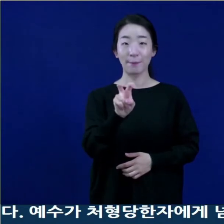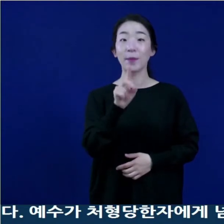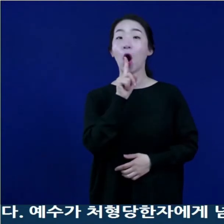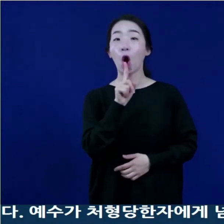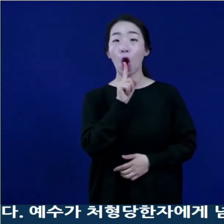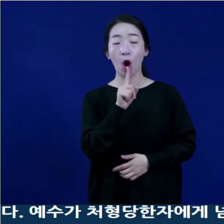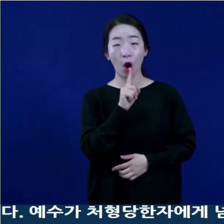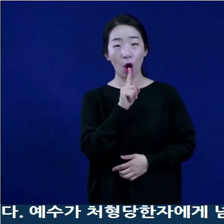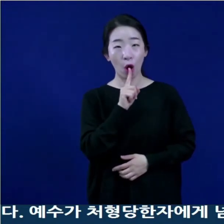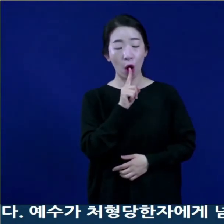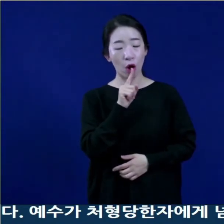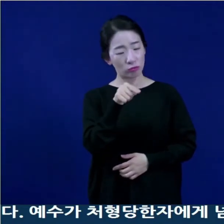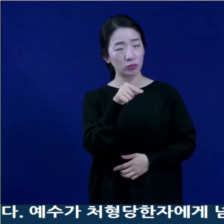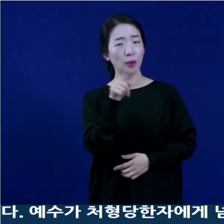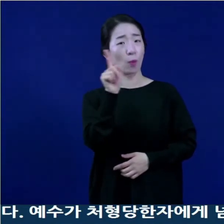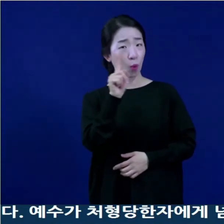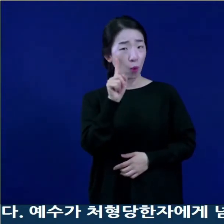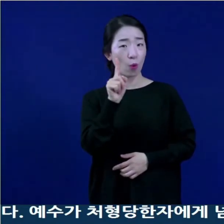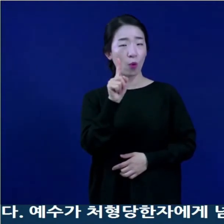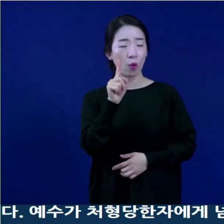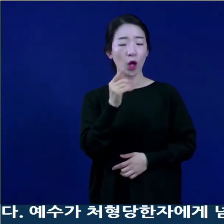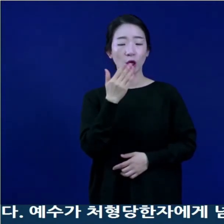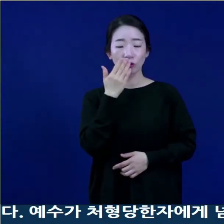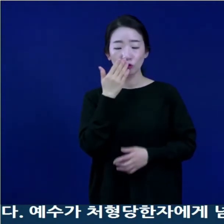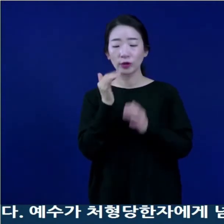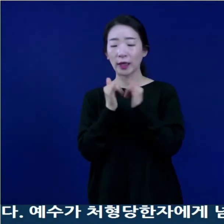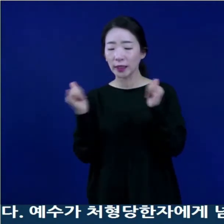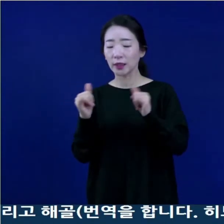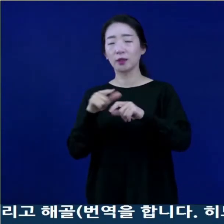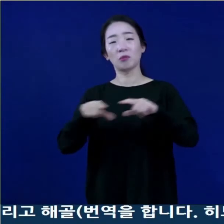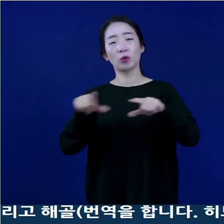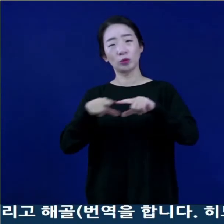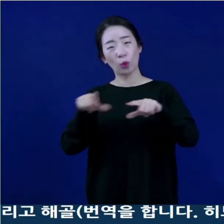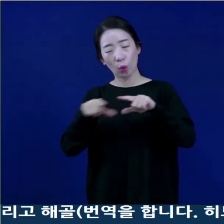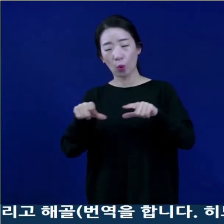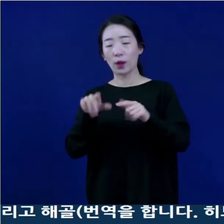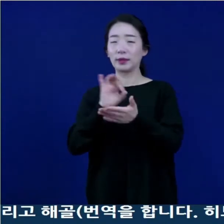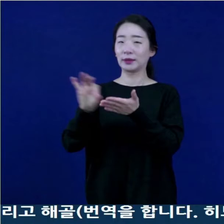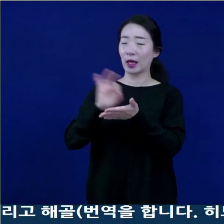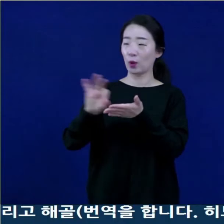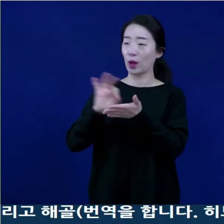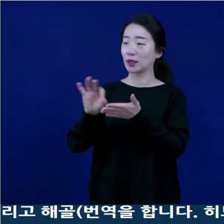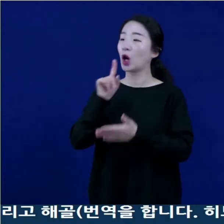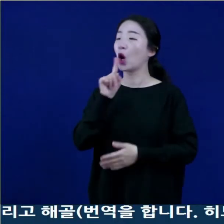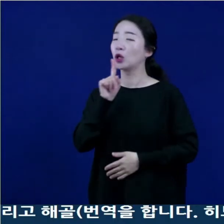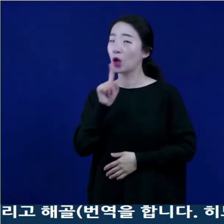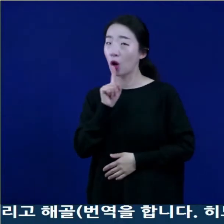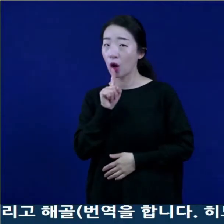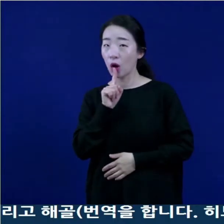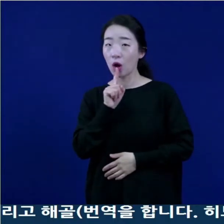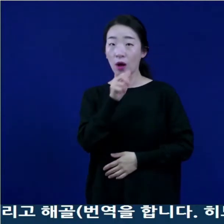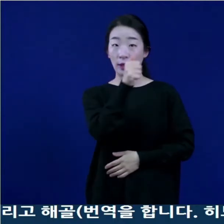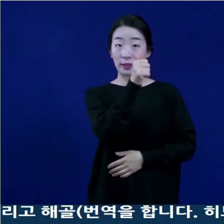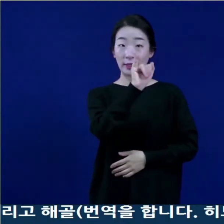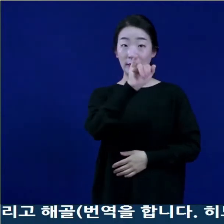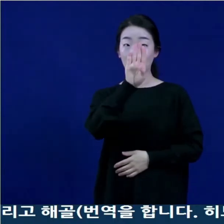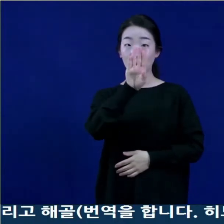언어는 당시의 유대인들이 일상생활에 사용하고 있던 언어였습니다.